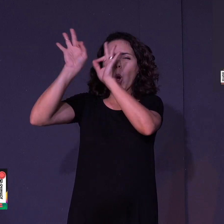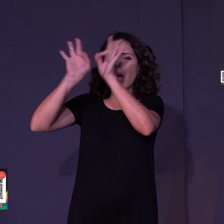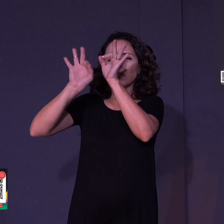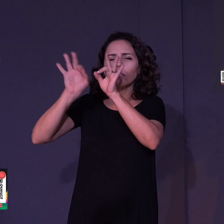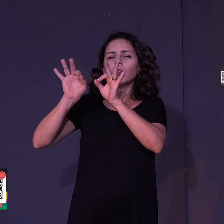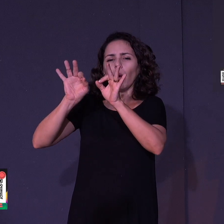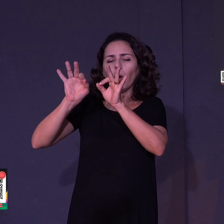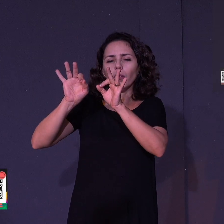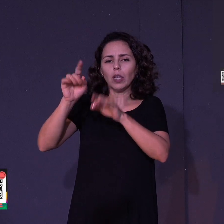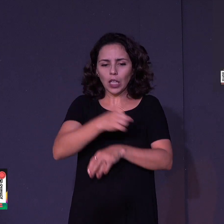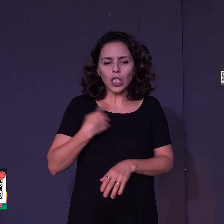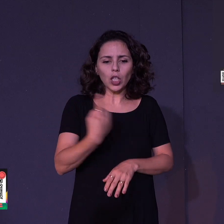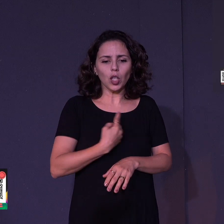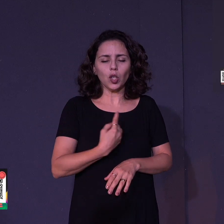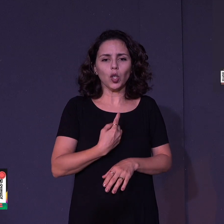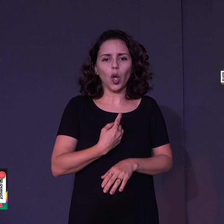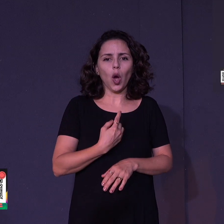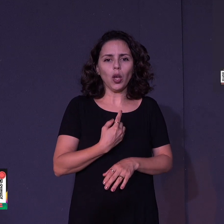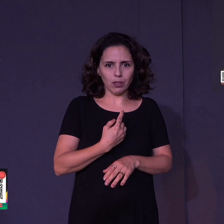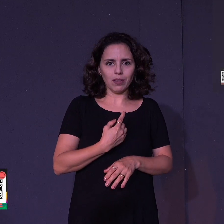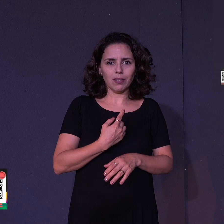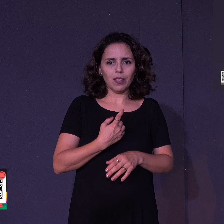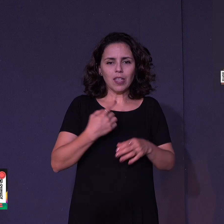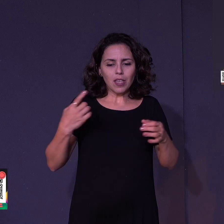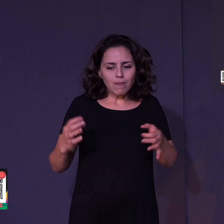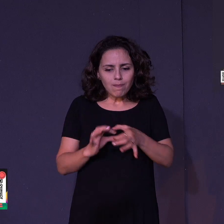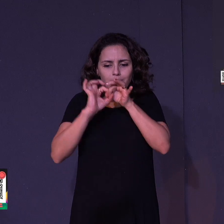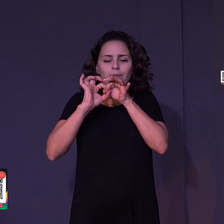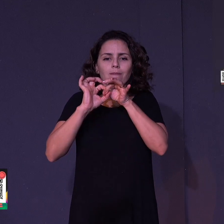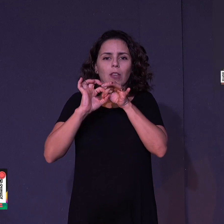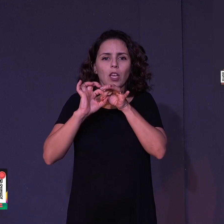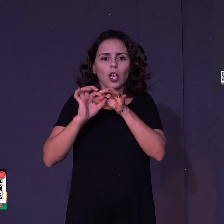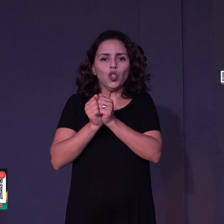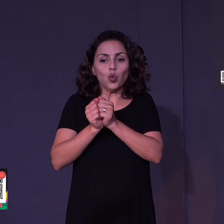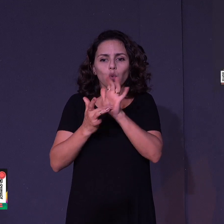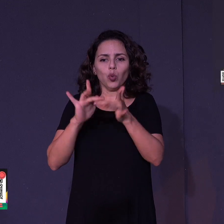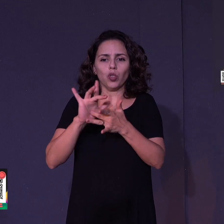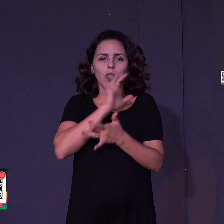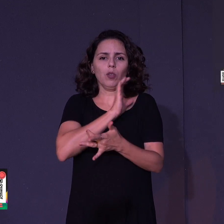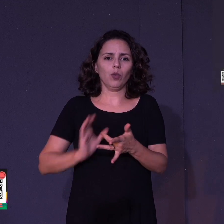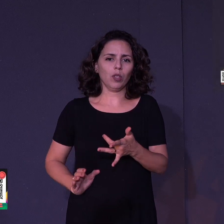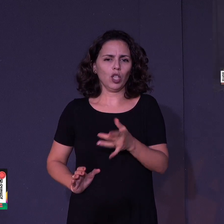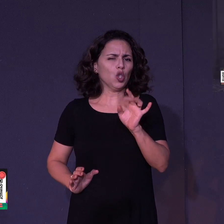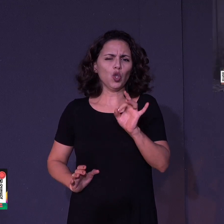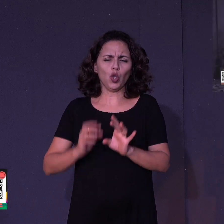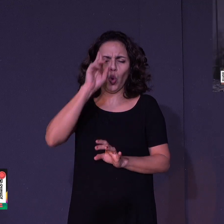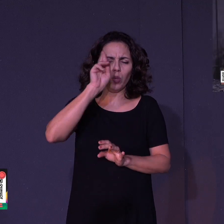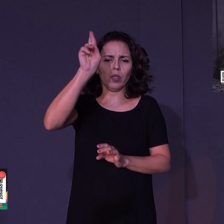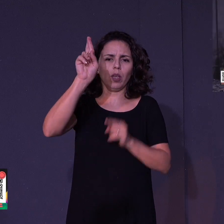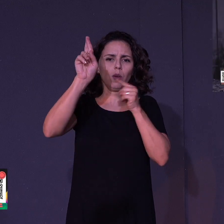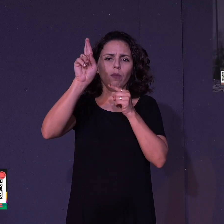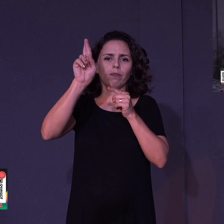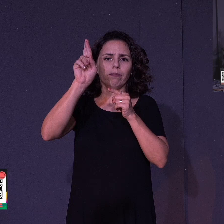da redenção de Cristo, por meio da entrega de Cristo na cruz. Jesus, só Ele, só o Senhor é o